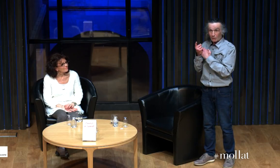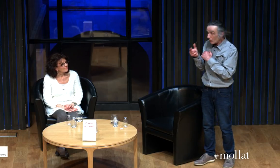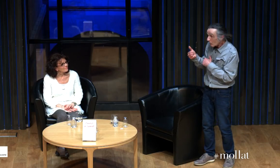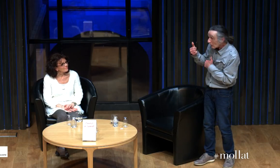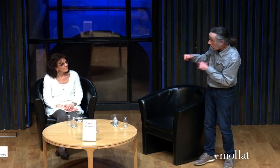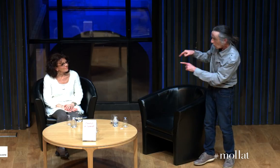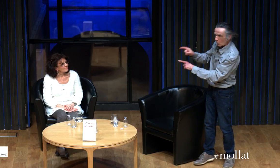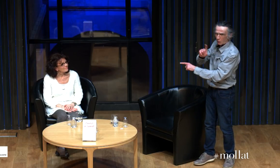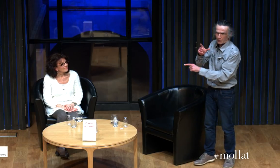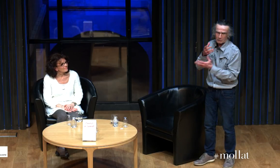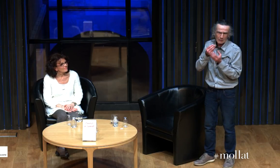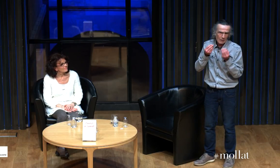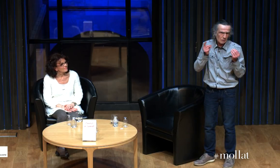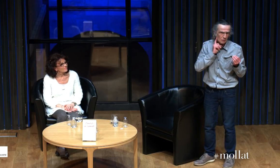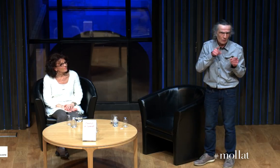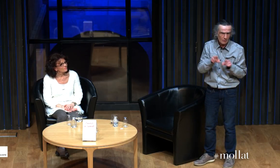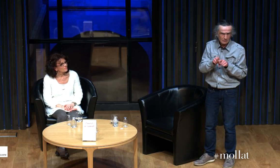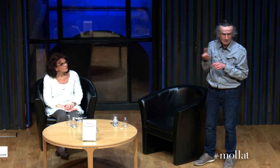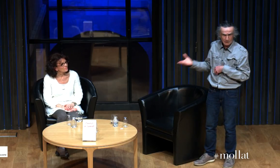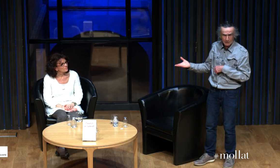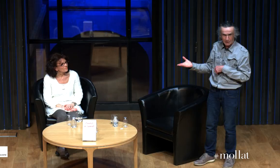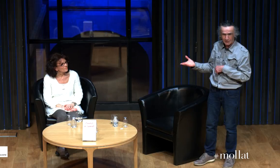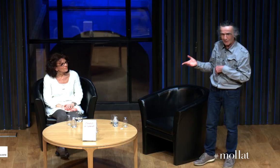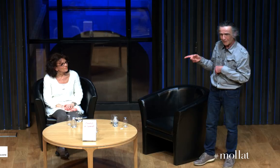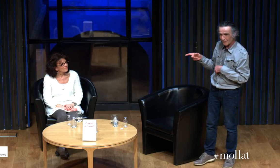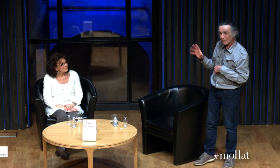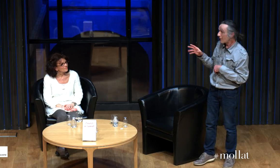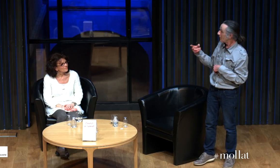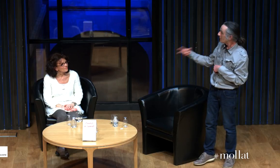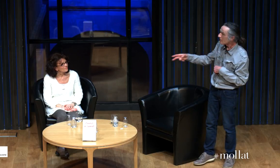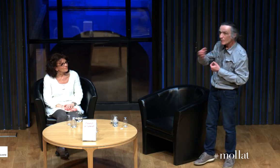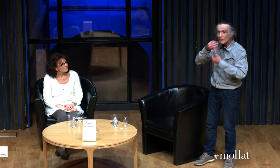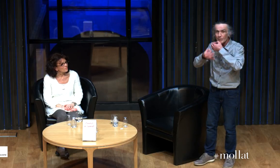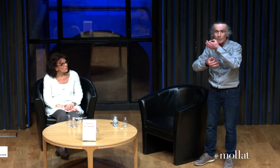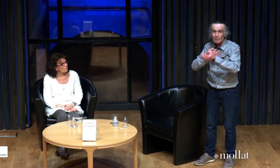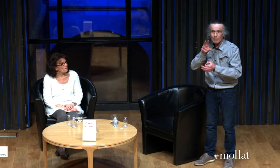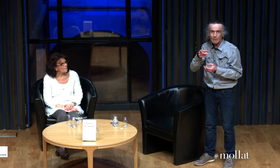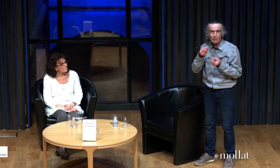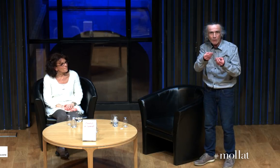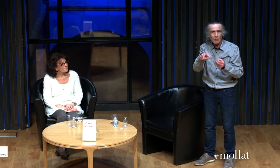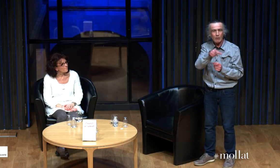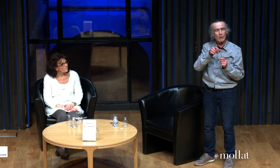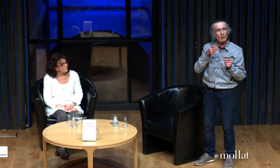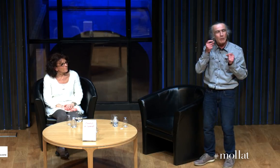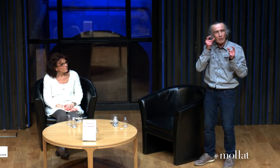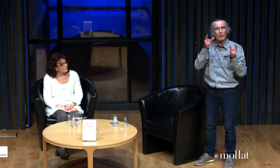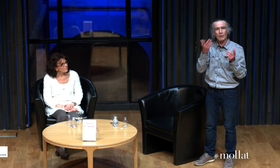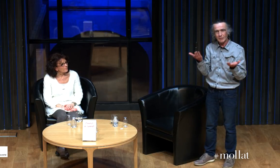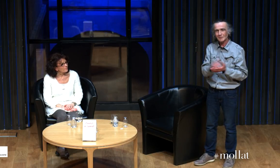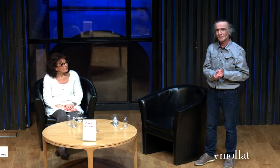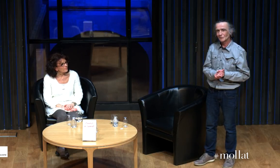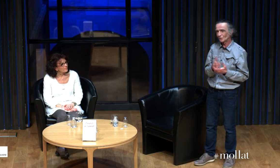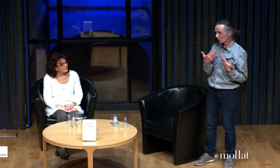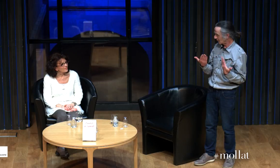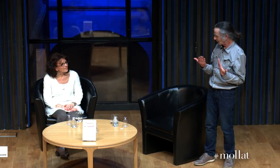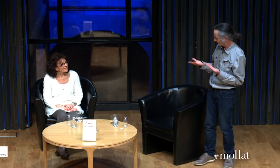sûr. C'est un parcours étonnant. Et on peut se dire, est-ce que c'est juste une seule personne qui a vécu ça en France ? Non, en fait, c'est plusieurs